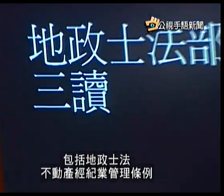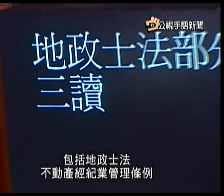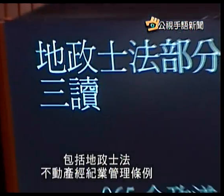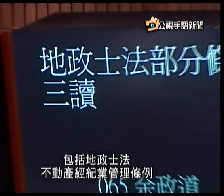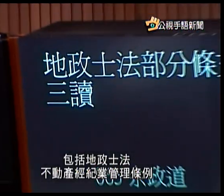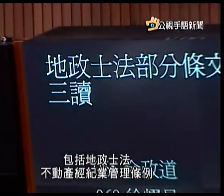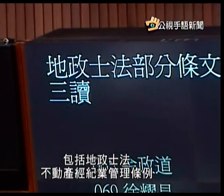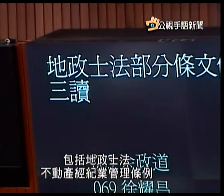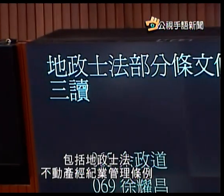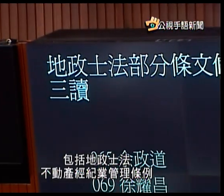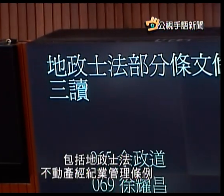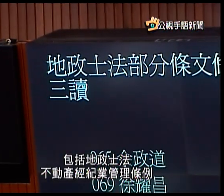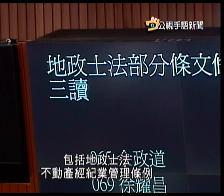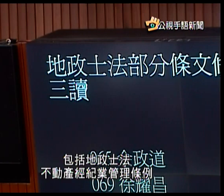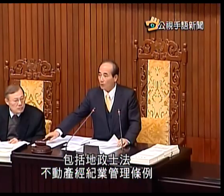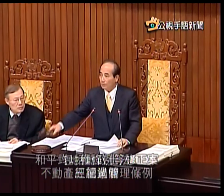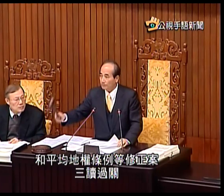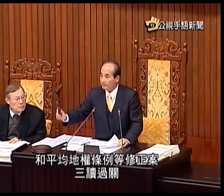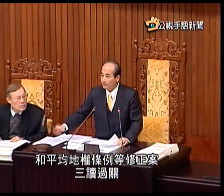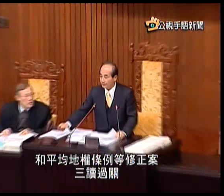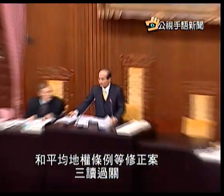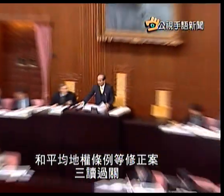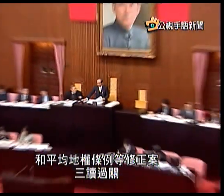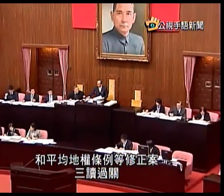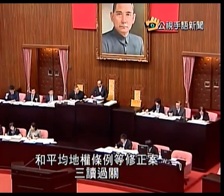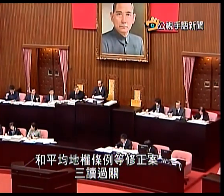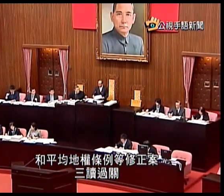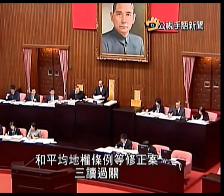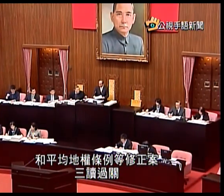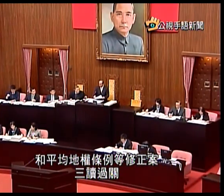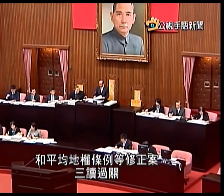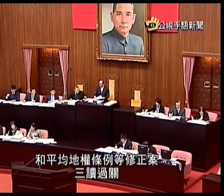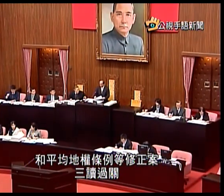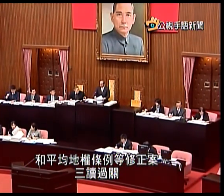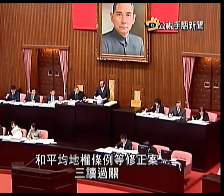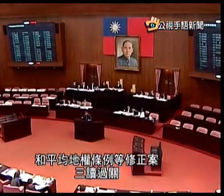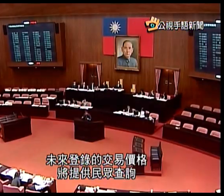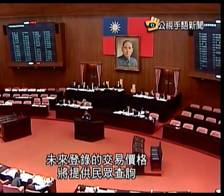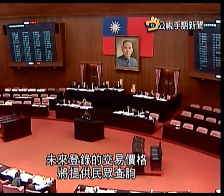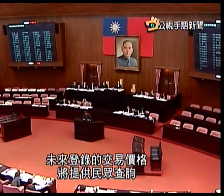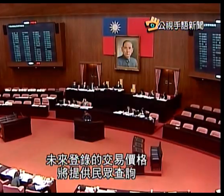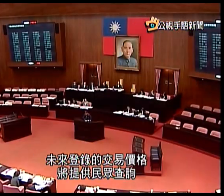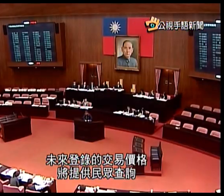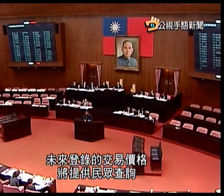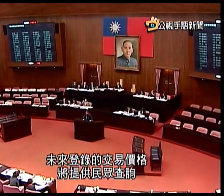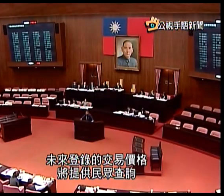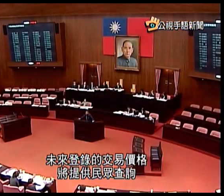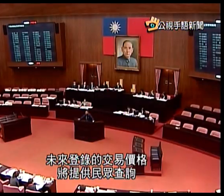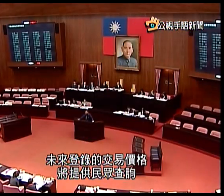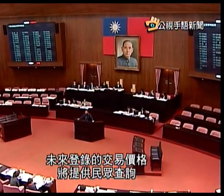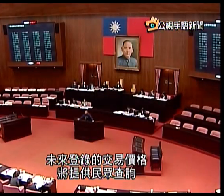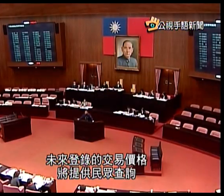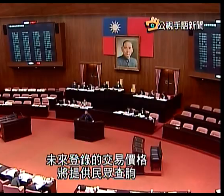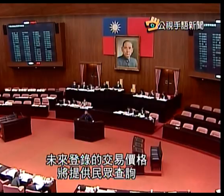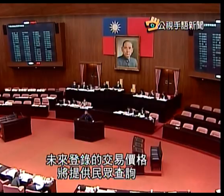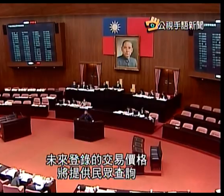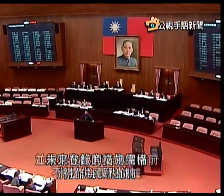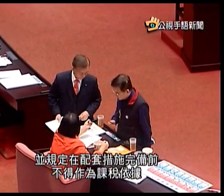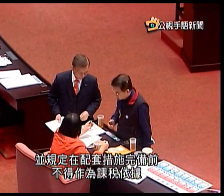不动产经纪业管理条例和平均地权条例等修正案三读过关。未来登录的交易价格将提供民众查询，并规定配